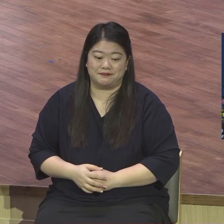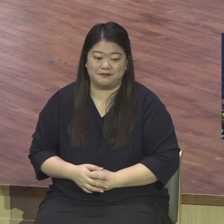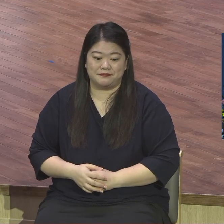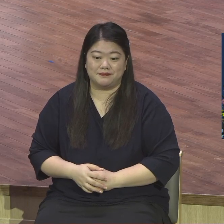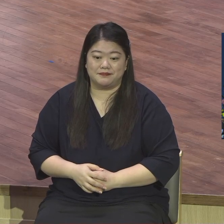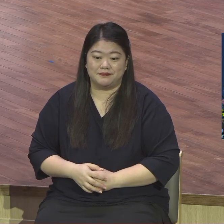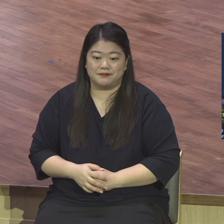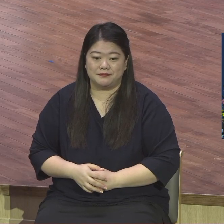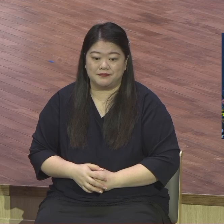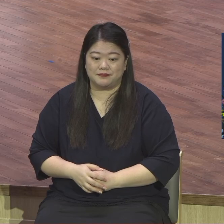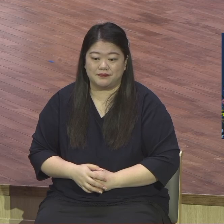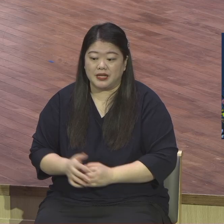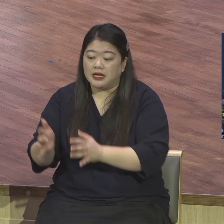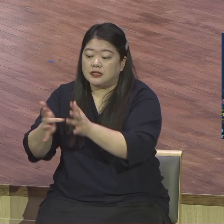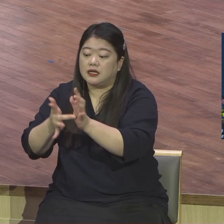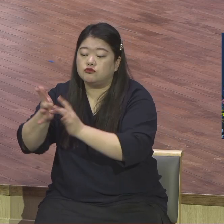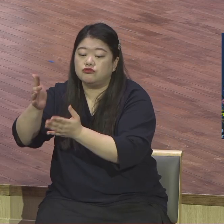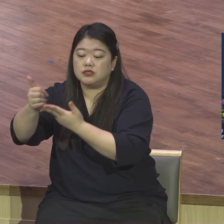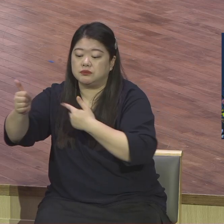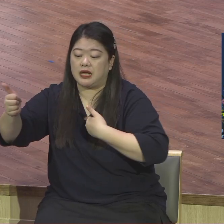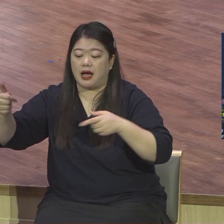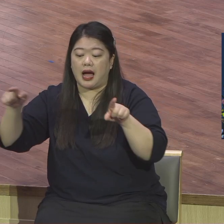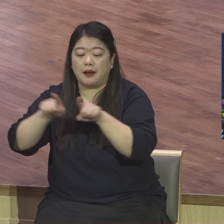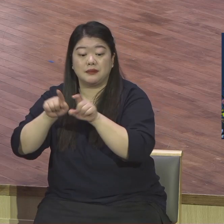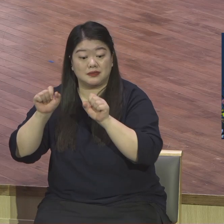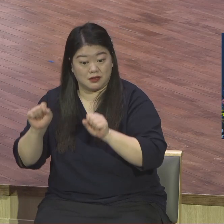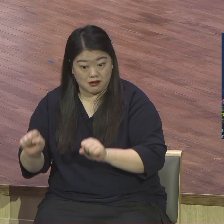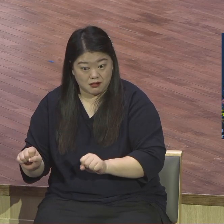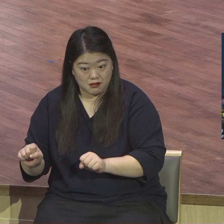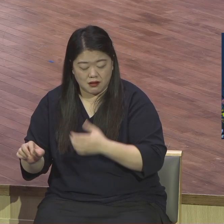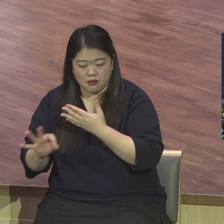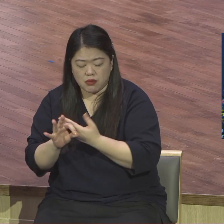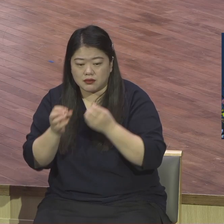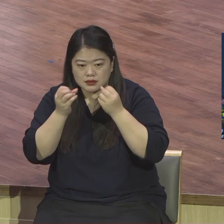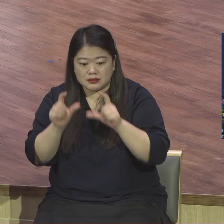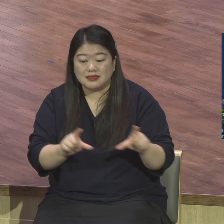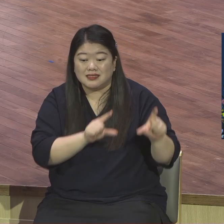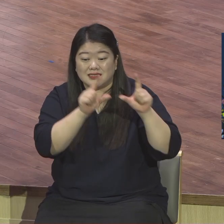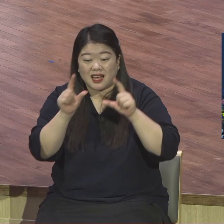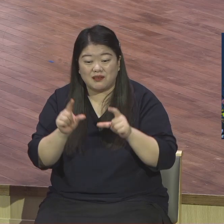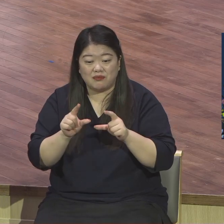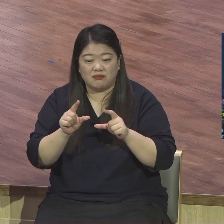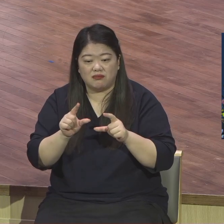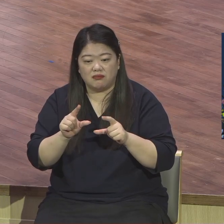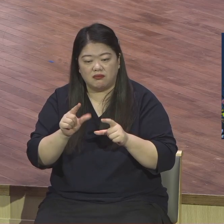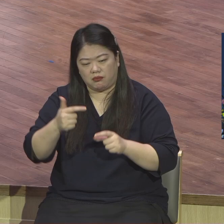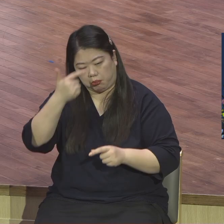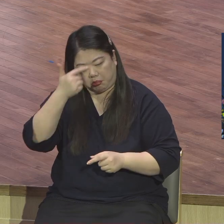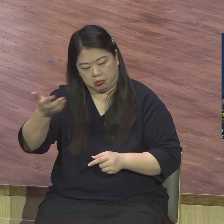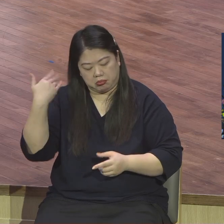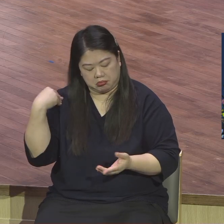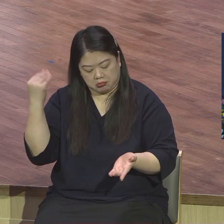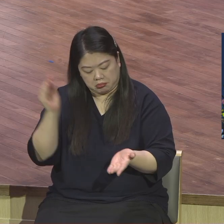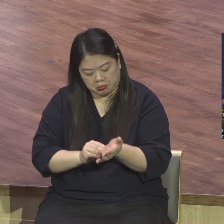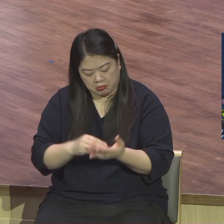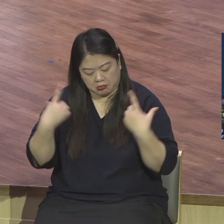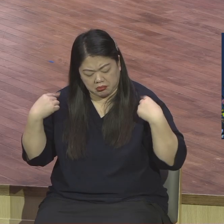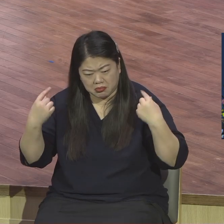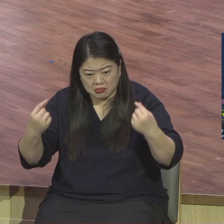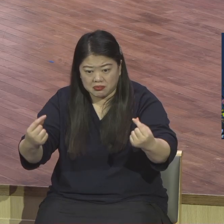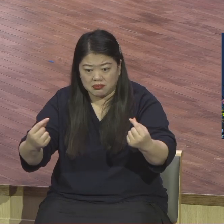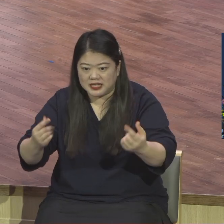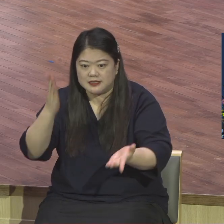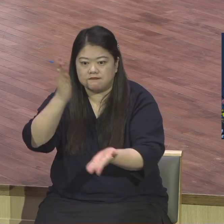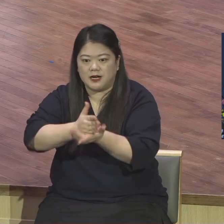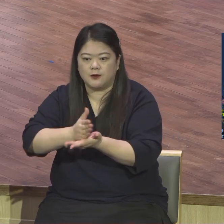그럼 뭐요? 예수의 영이 함께 하면 새로운 인생 살아야지. 새로운 가치관 가지고 나 중심이